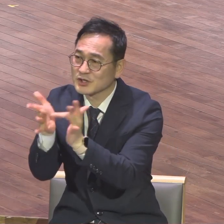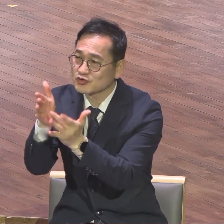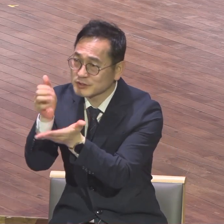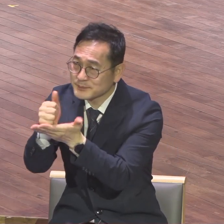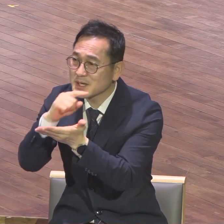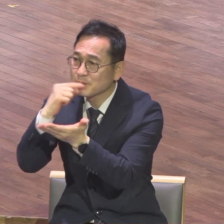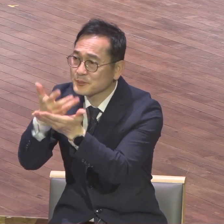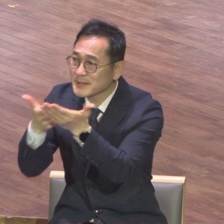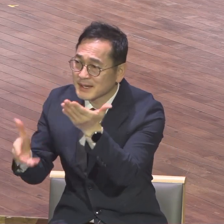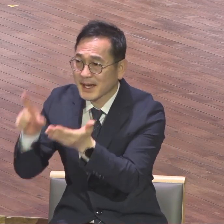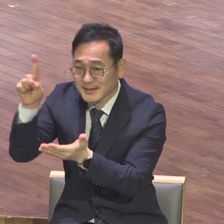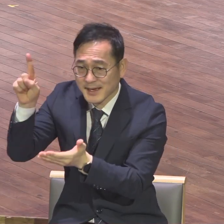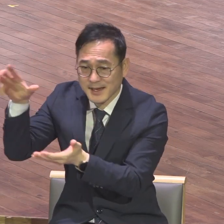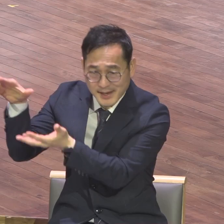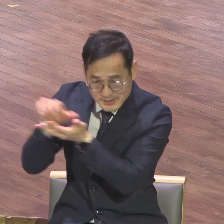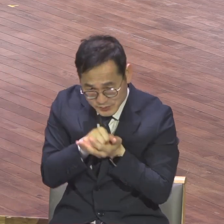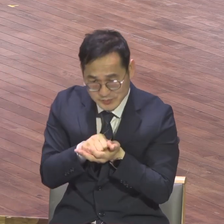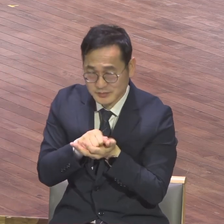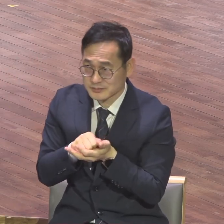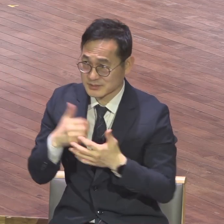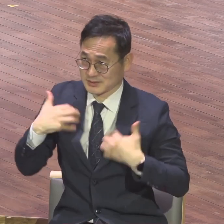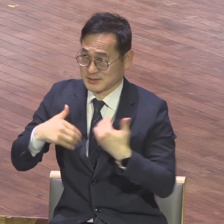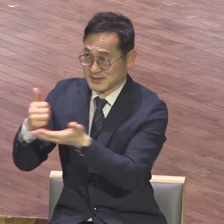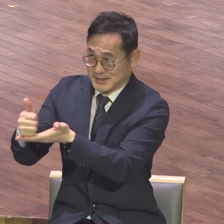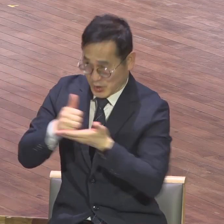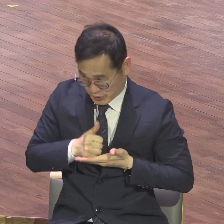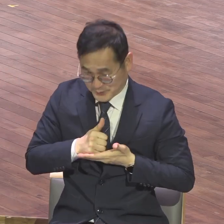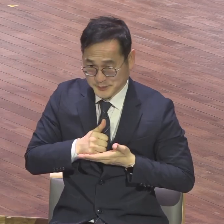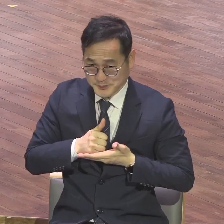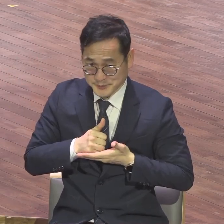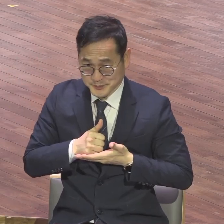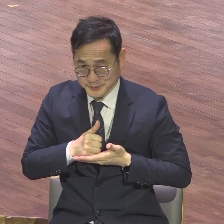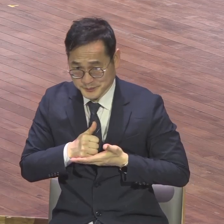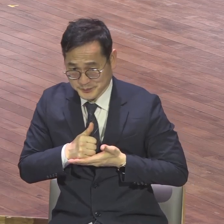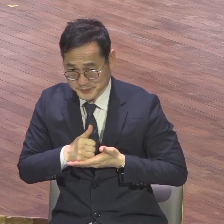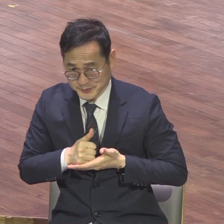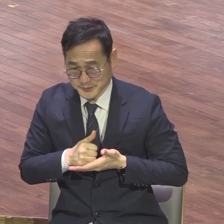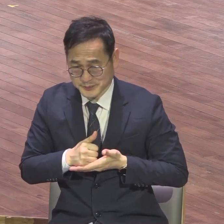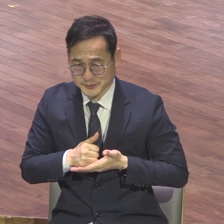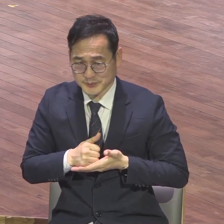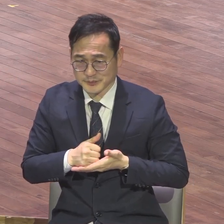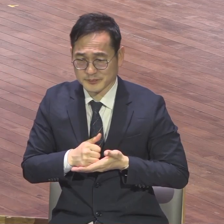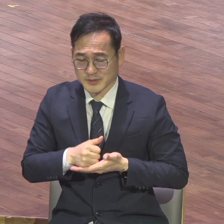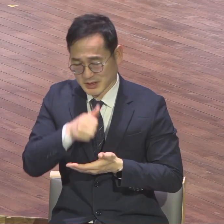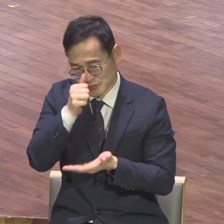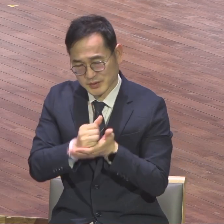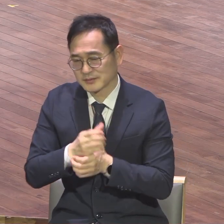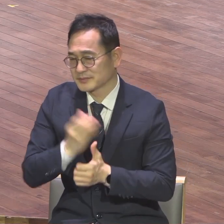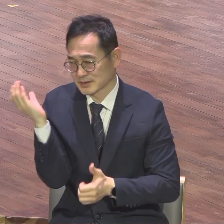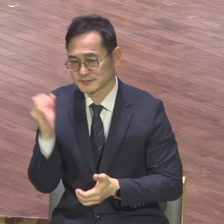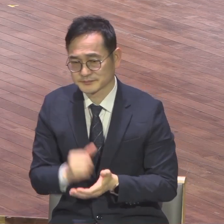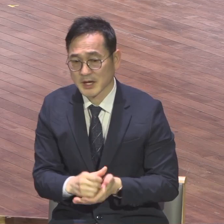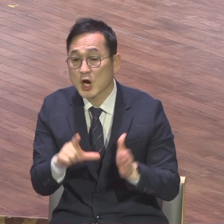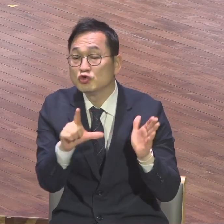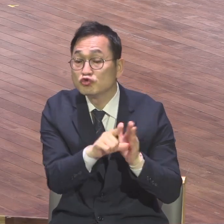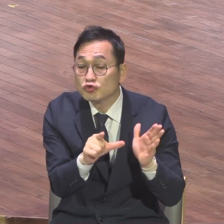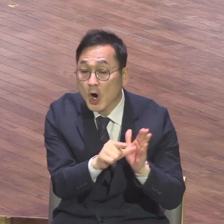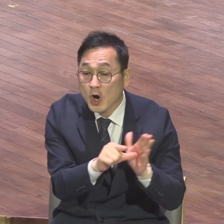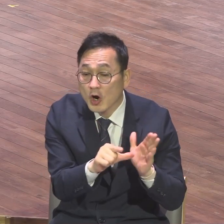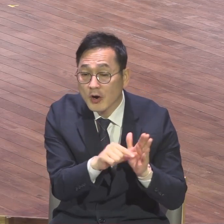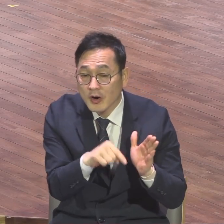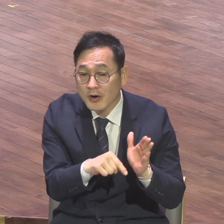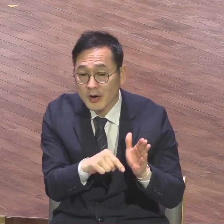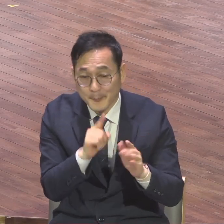그리스도의 피밖에 없다. 그래서 종교개혁자 마틴 루터가 이런 말을 했죠. 성경을 짜보면